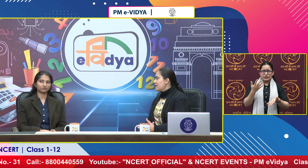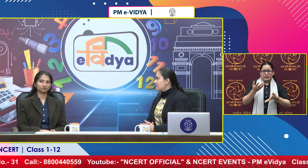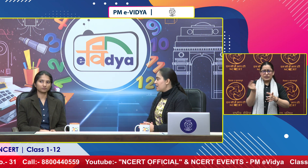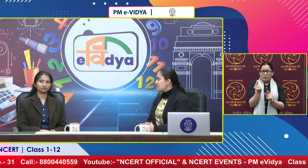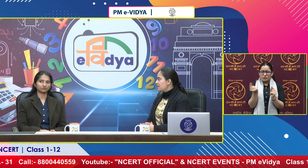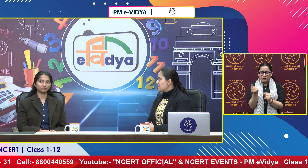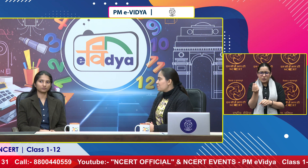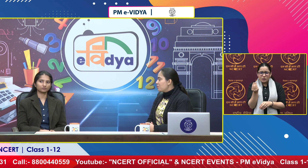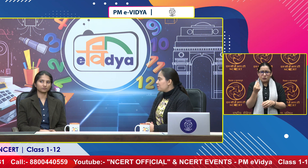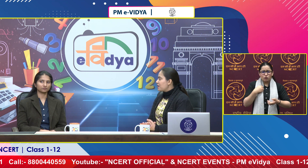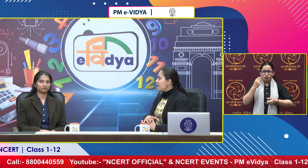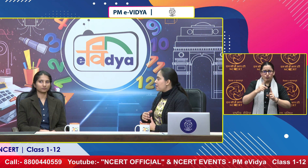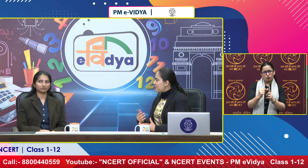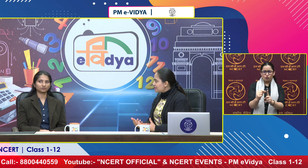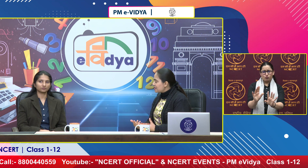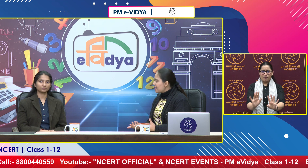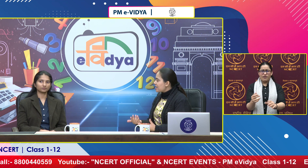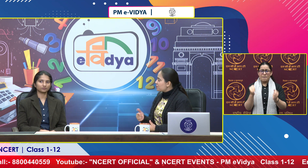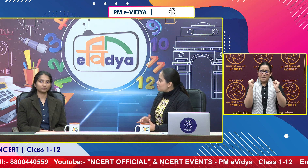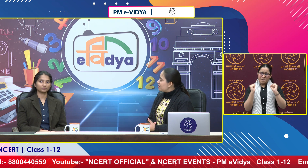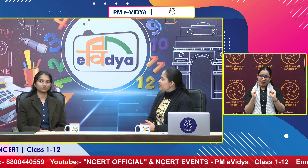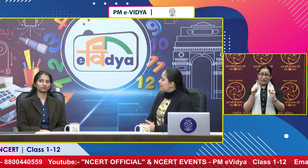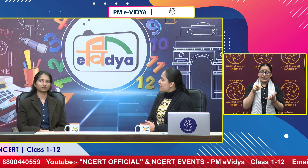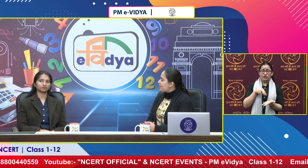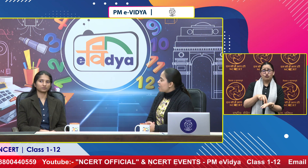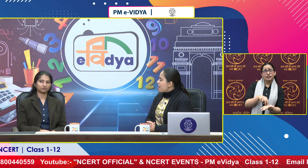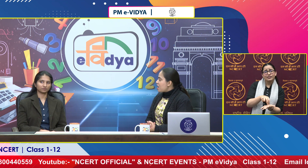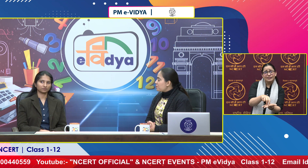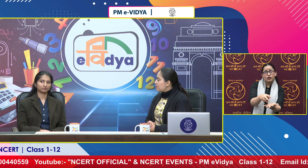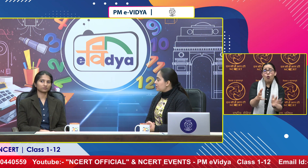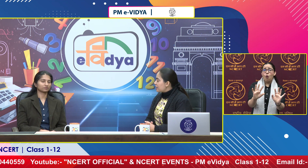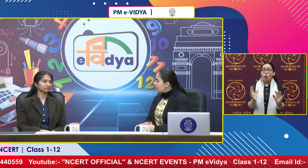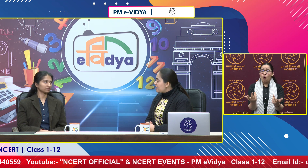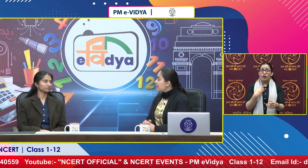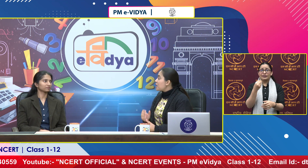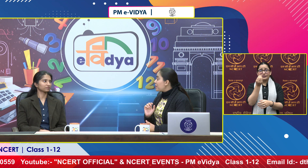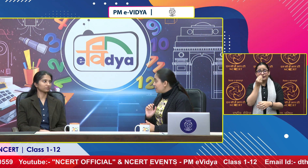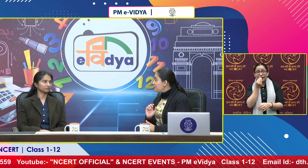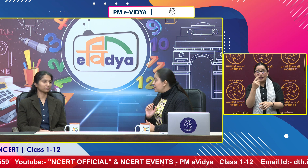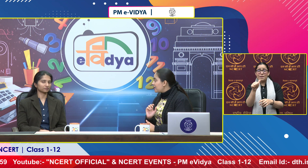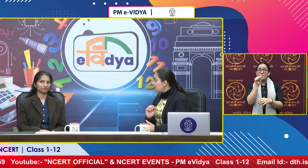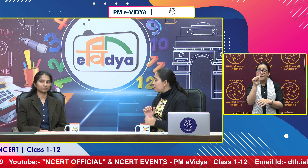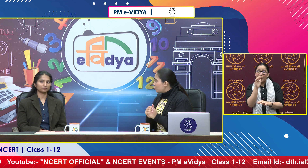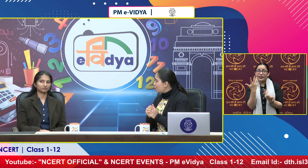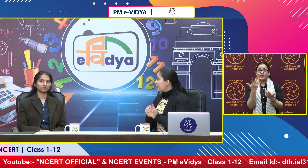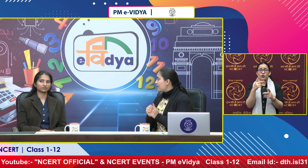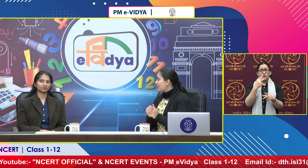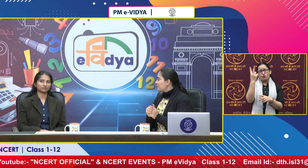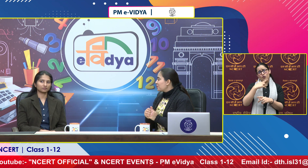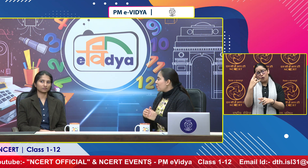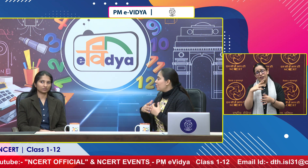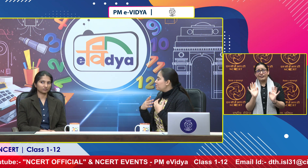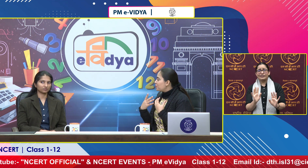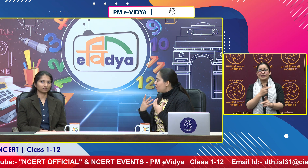करते ही रहते हैं किसी ना किसी मोमेंट में। आप बैठे हैं, आप चल रहे हैं, आप खाना खा रहे हैं, पानी पी रहे हैं, आप रो रहे